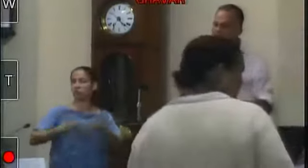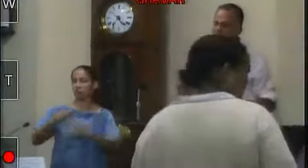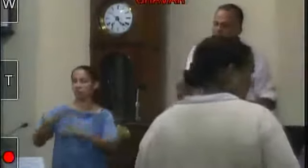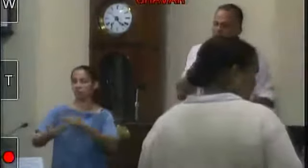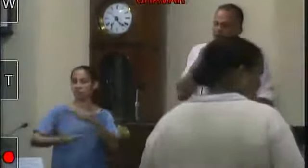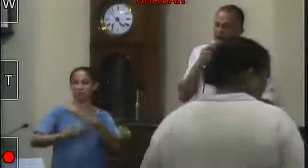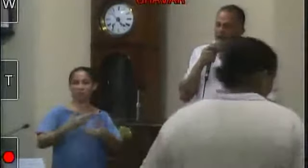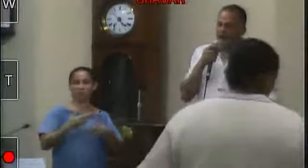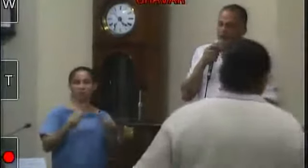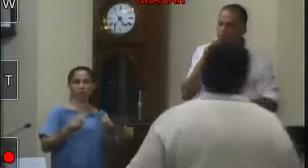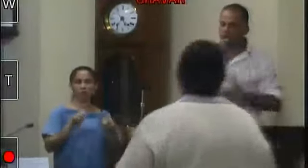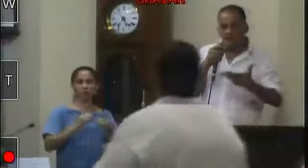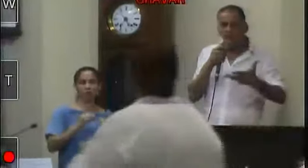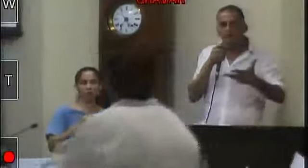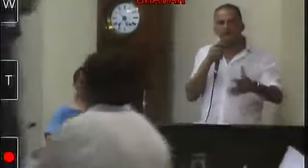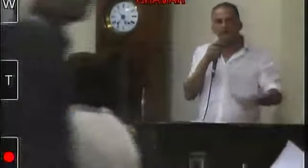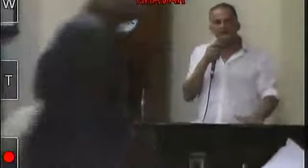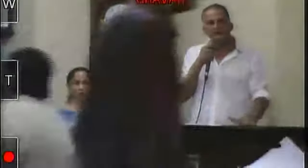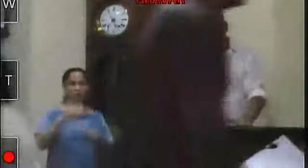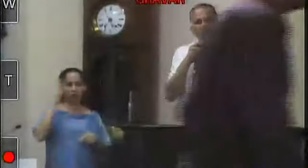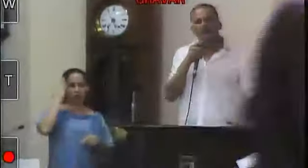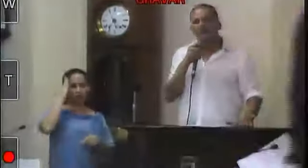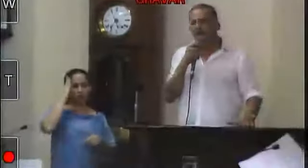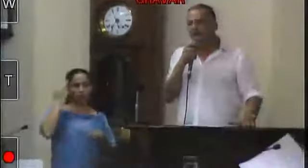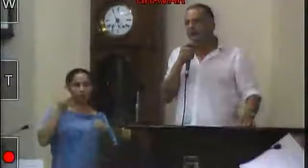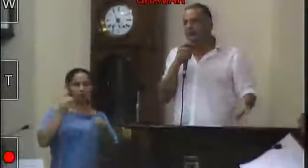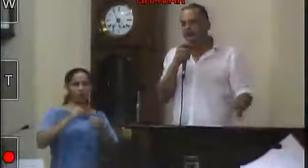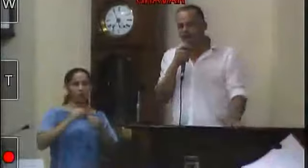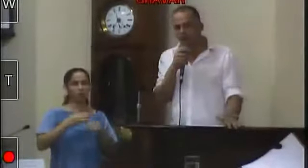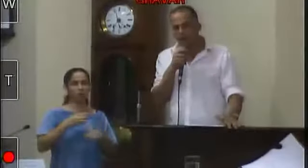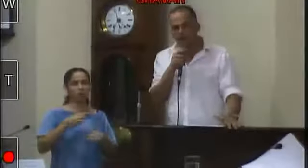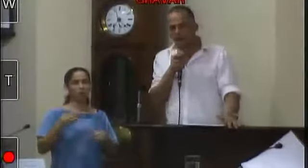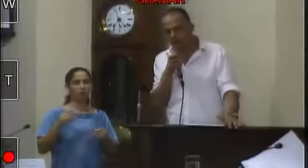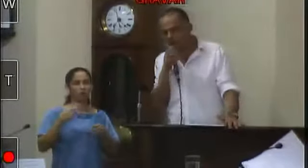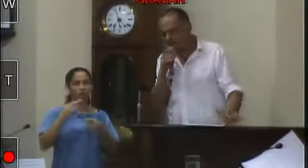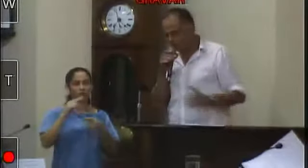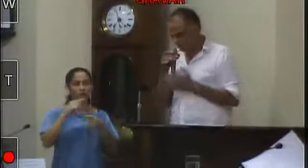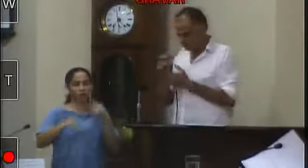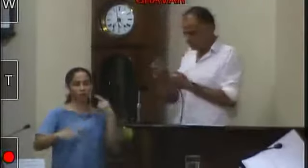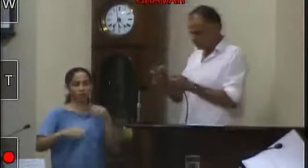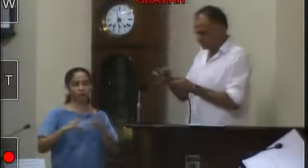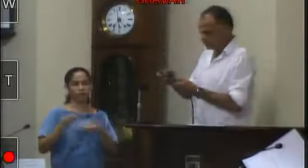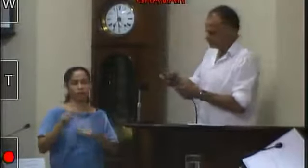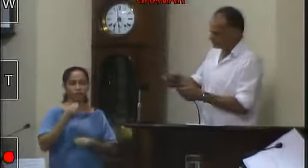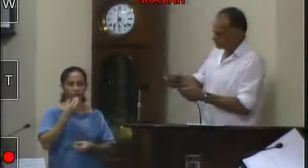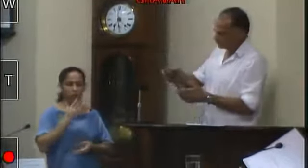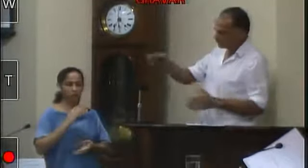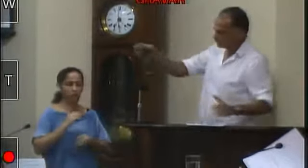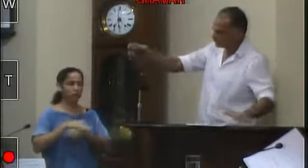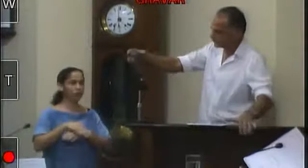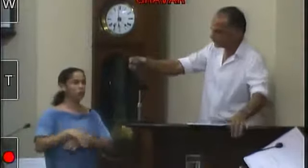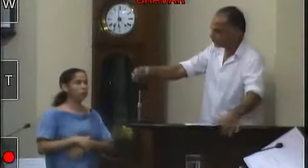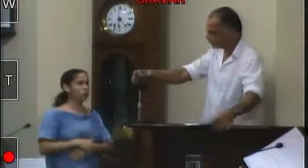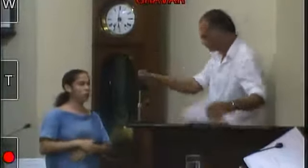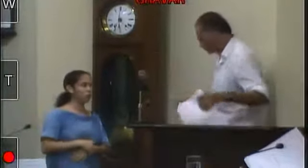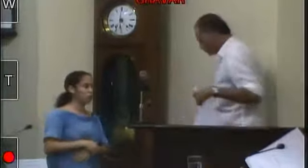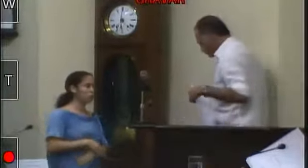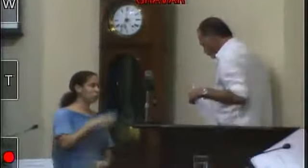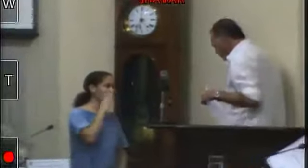jamais, em sã consciência, iria vetar um projeto como esse. Muito obrigado, boa noite.